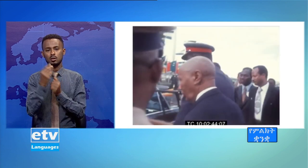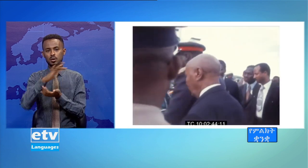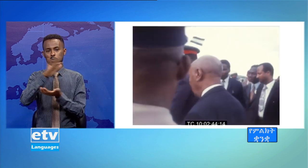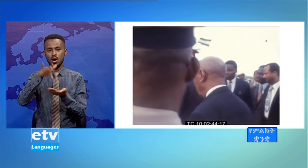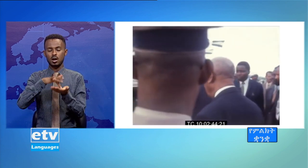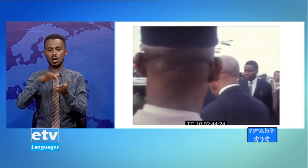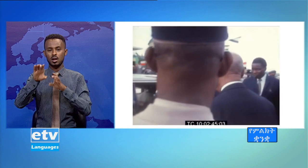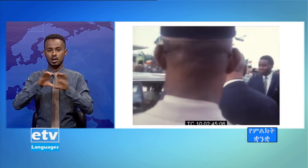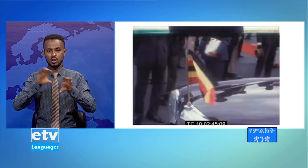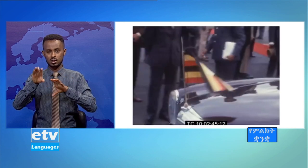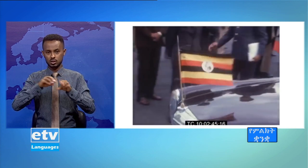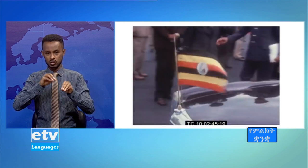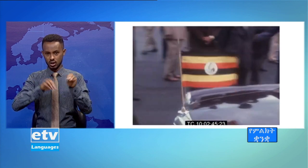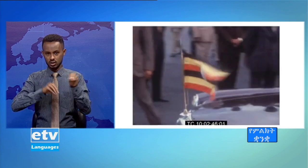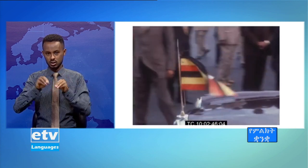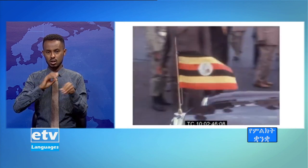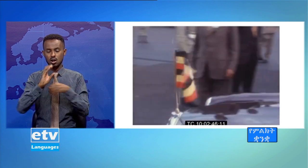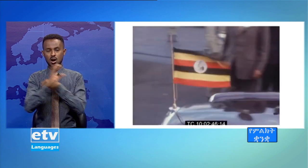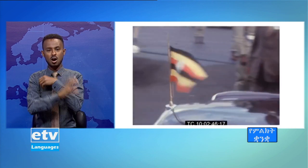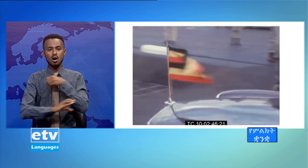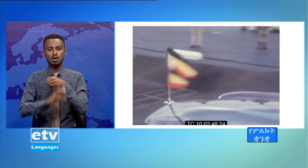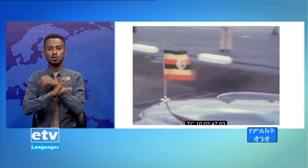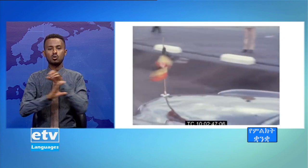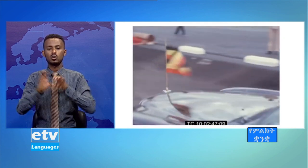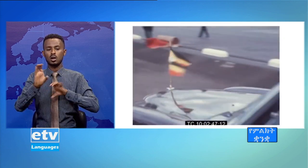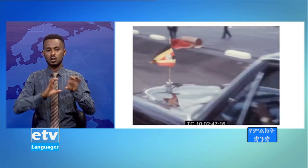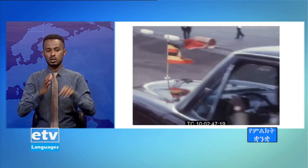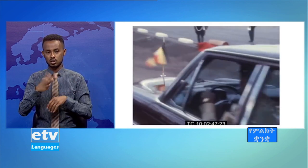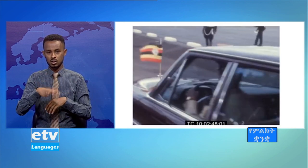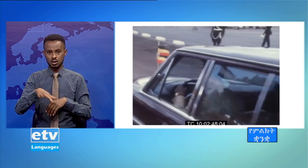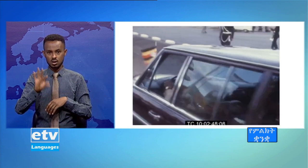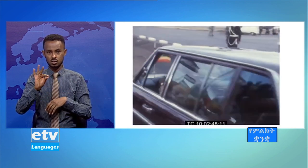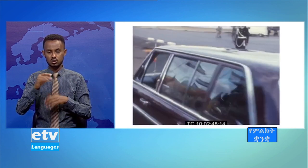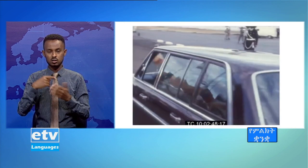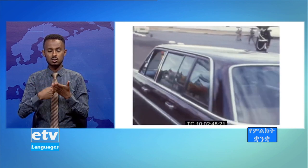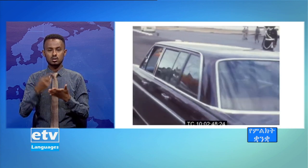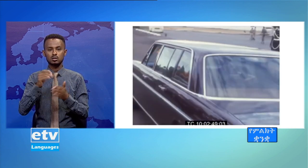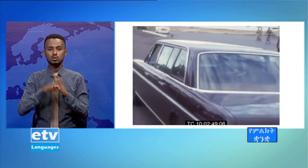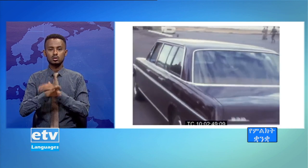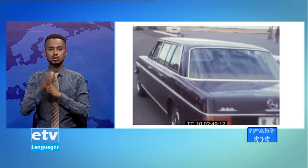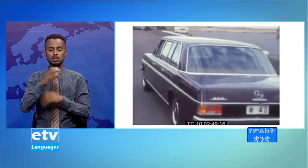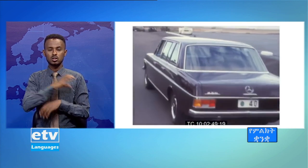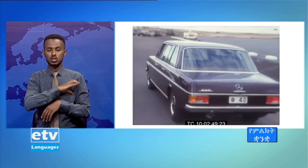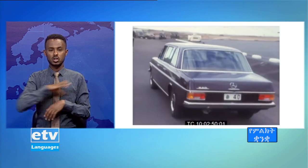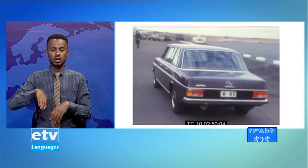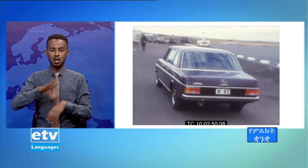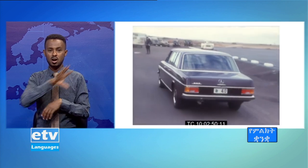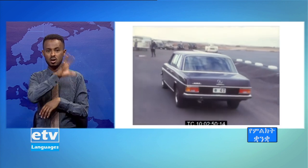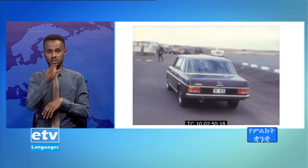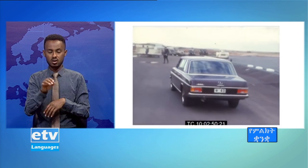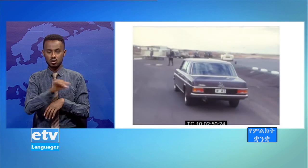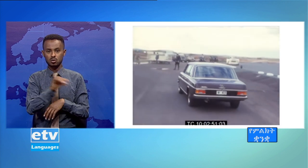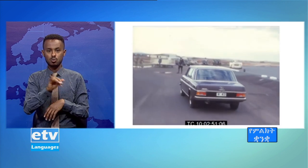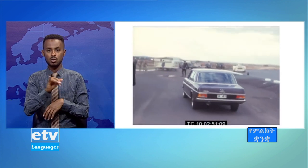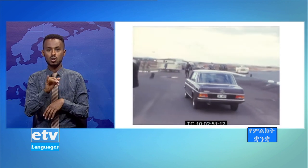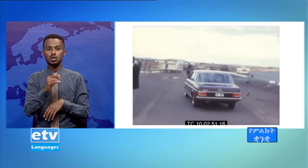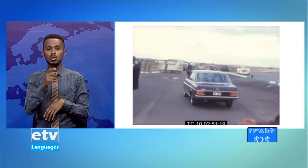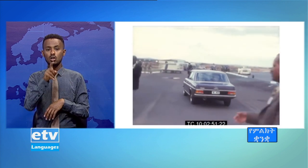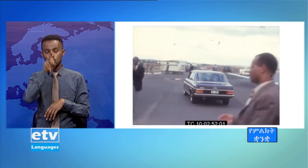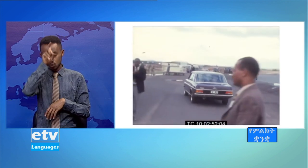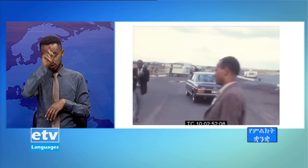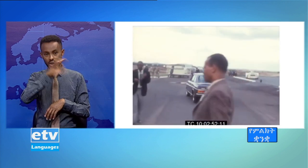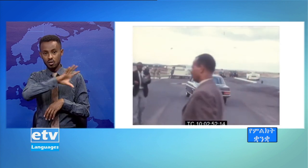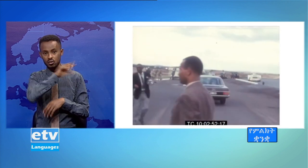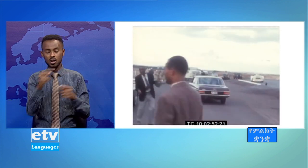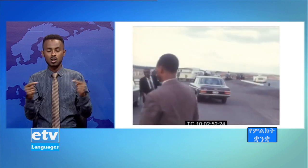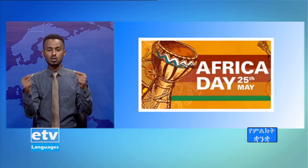ያደረገ እንቅስቃሴ አህጉሪቱ እያደረገች ትገኛለች። ከዚህ ውስጥ የቻይና አፍሪካ እንዲሁም የቱርክ አፍሪካ